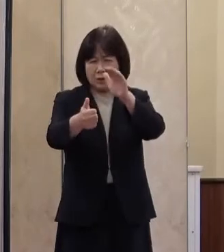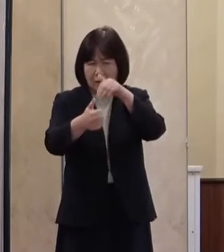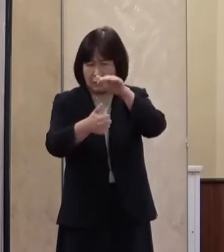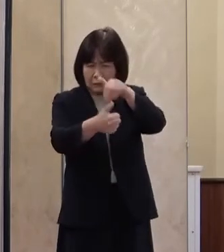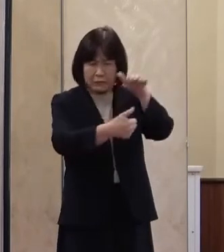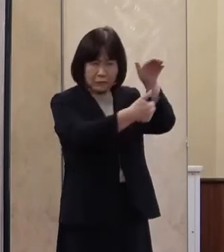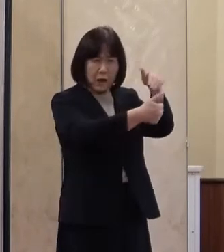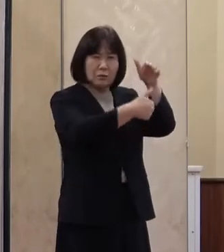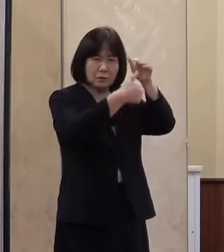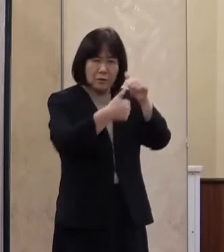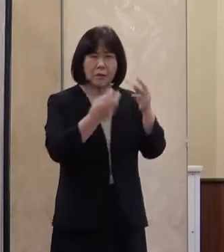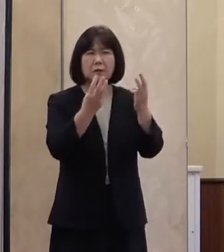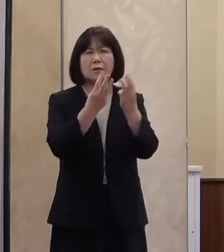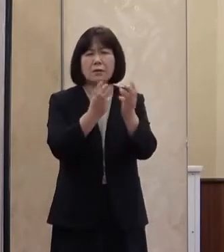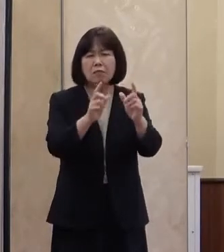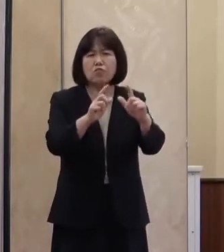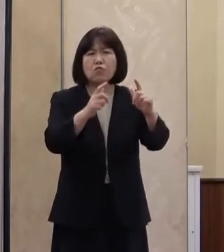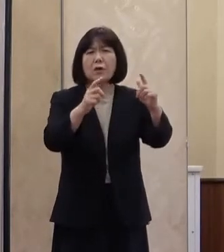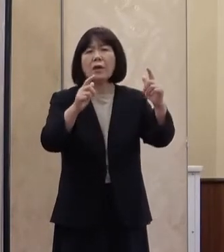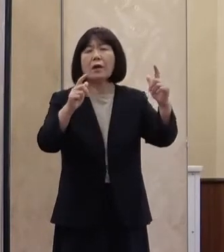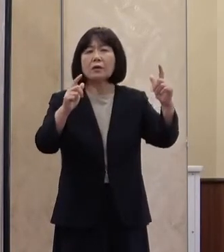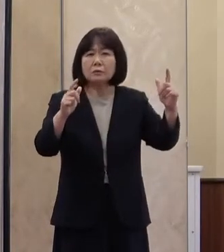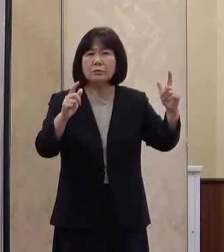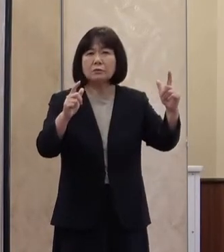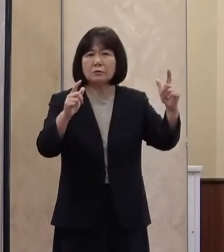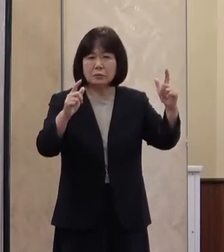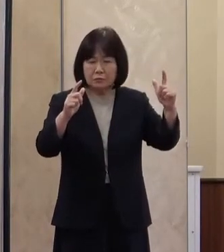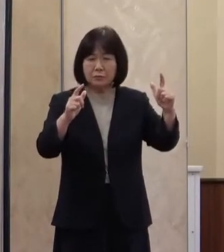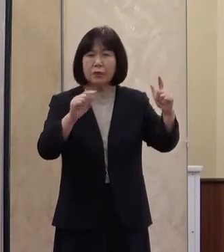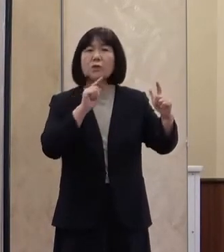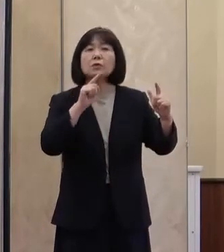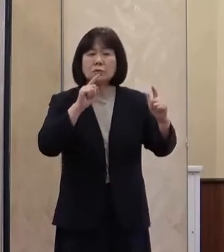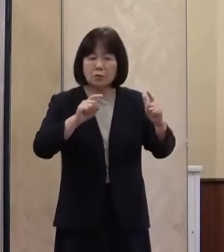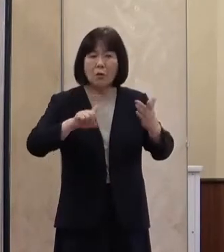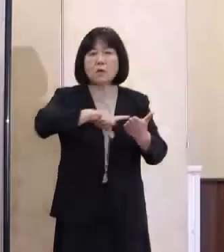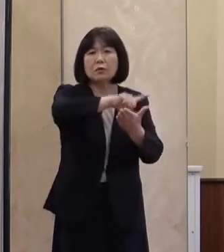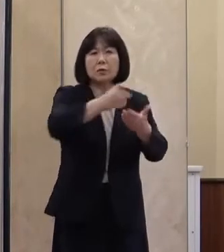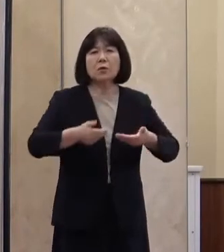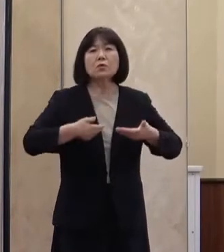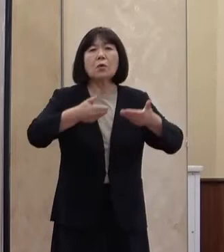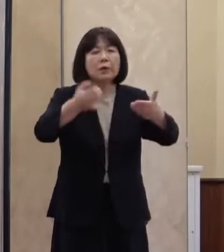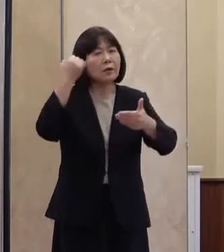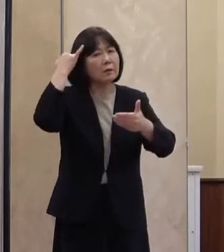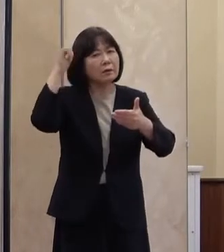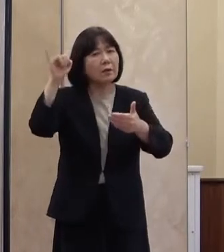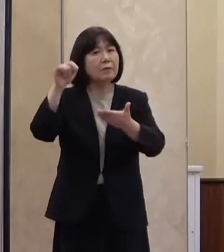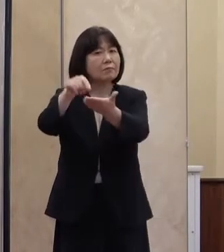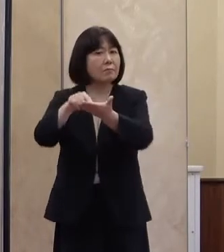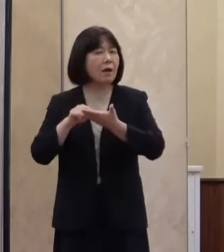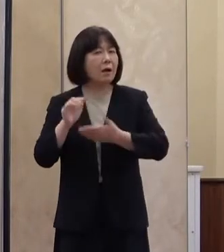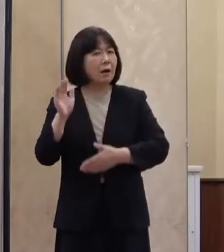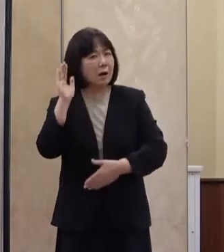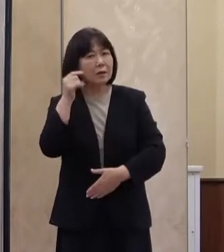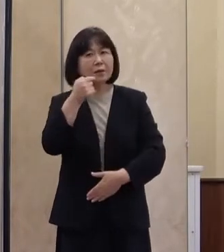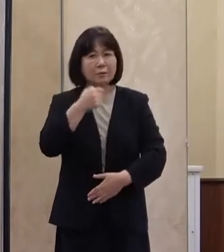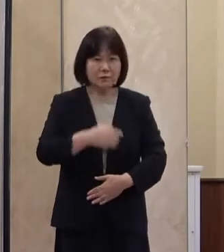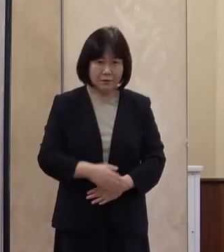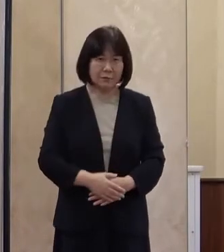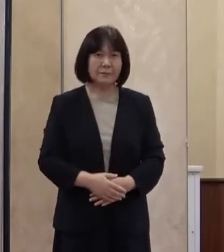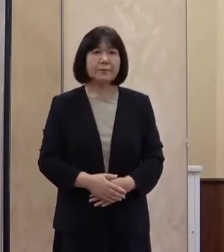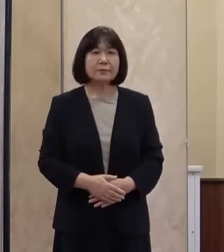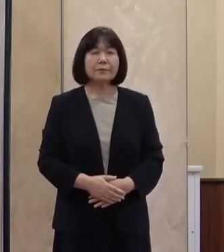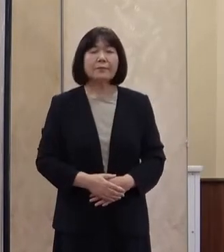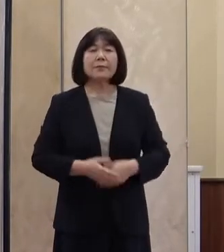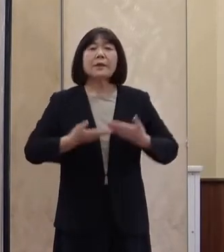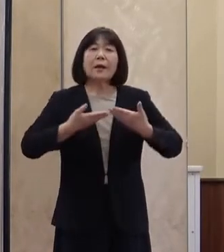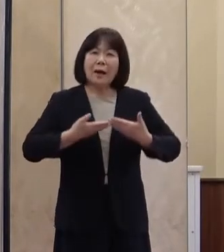が増えてきているということを地元の商店街の皆さんからの意見でもお聞きをしているところです。安